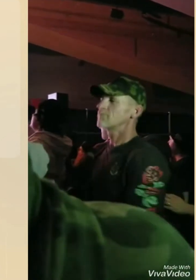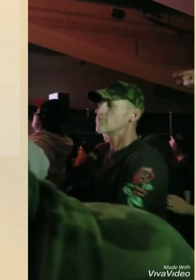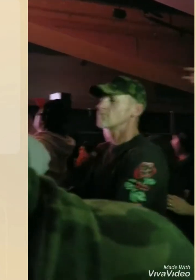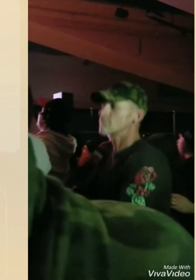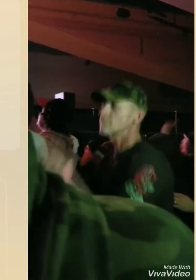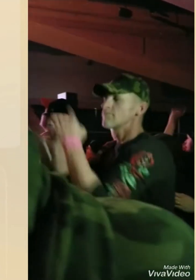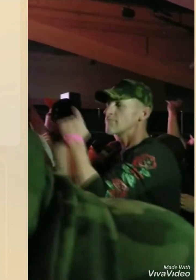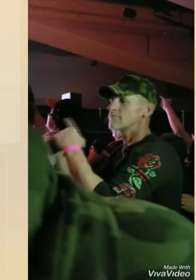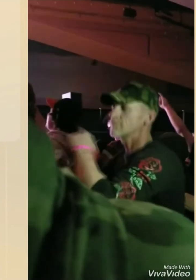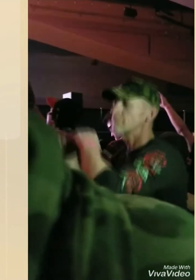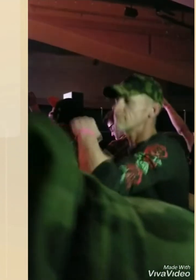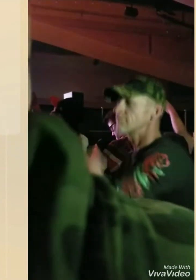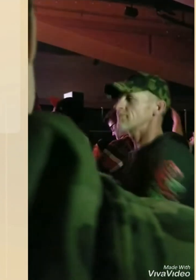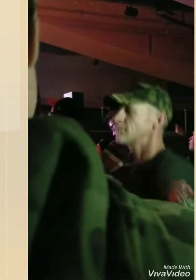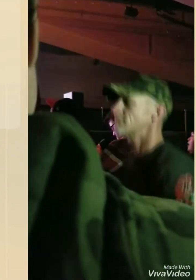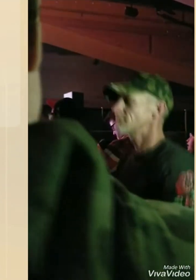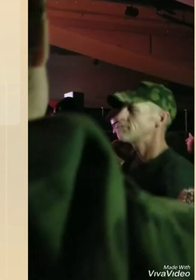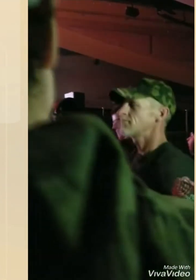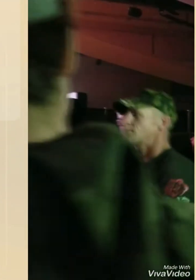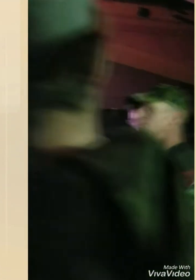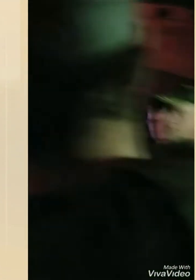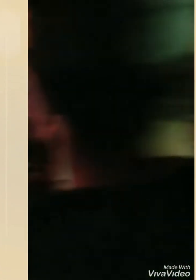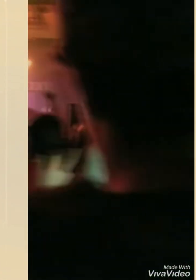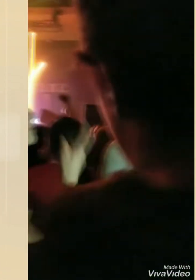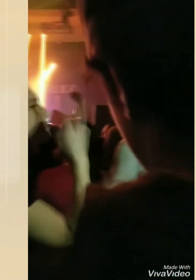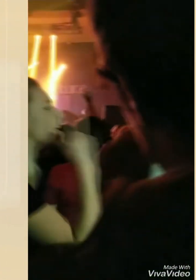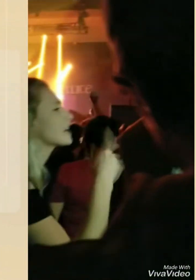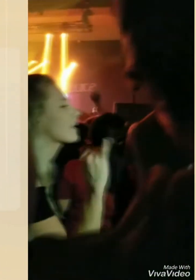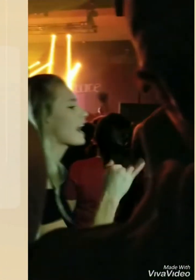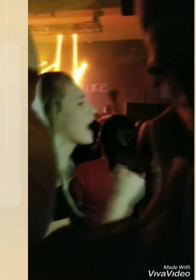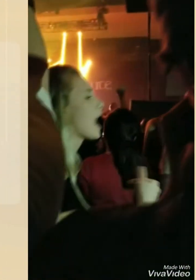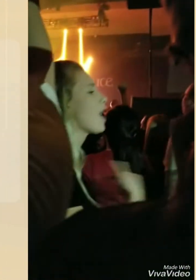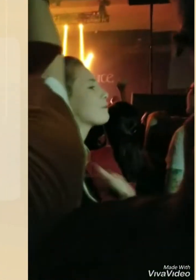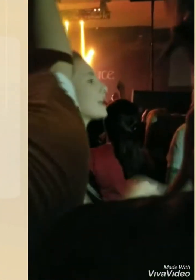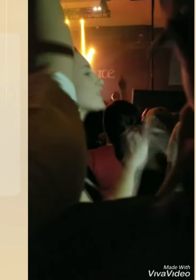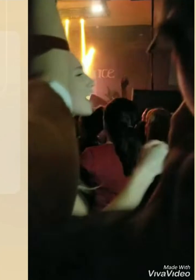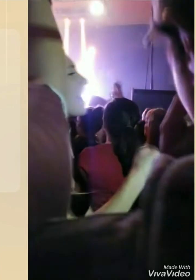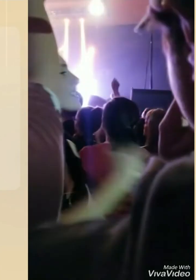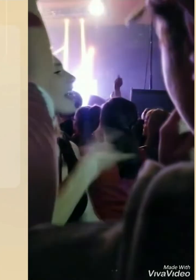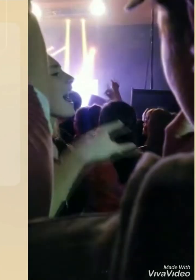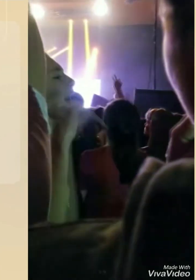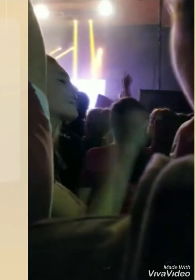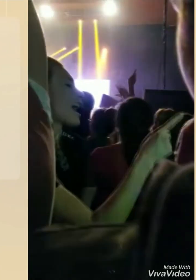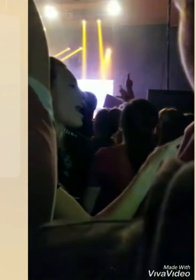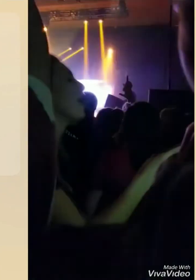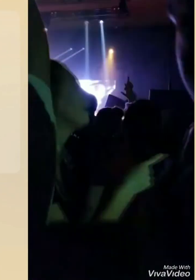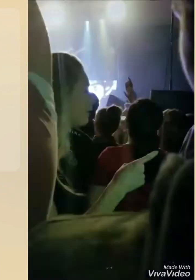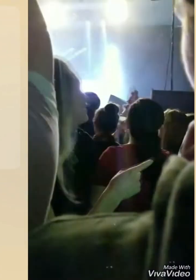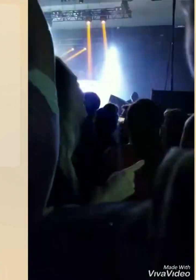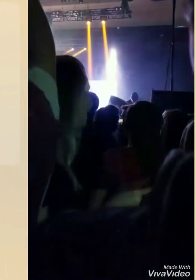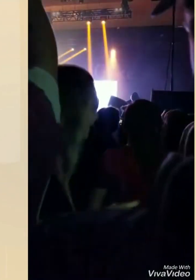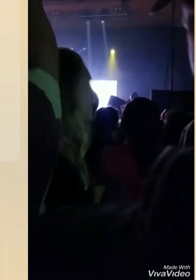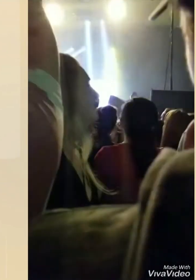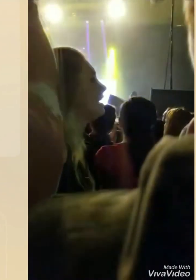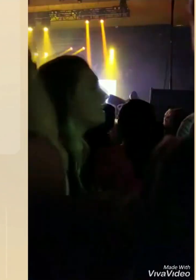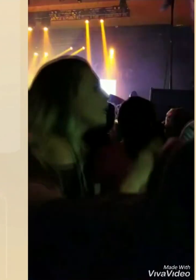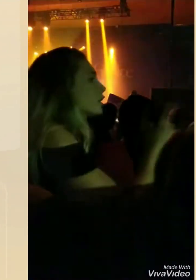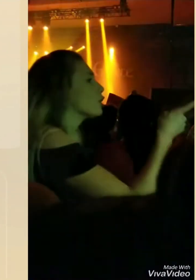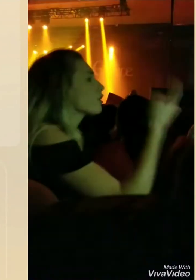pai dela, que é surdo, né, dançando, não pode ouvir, infelizmente, mas a filha tratou de traduzir tudo